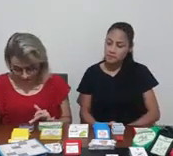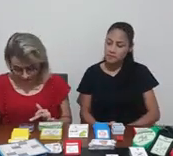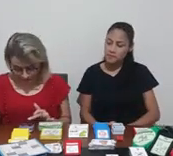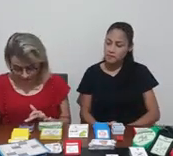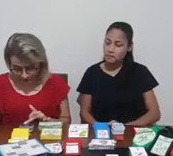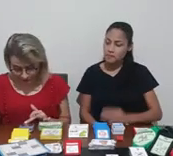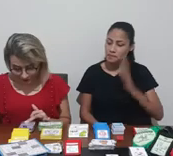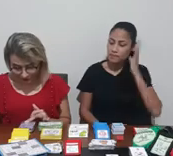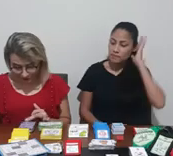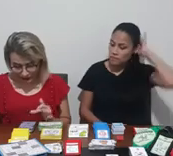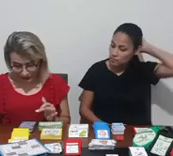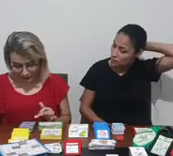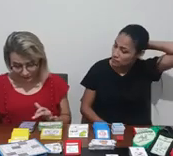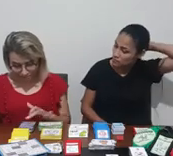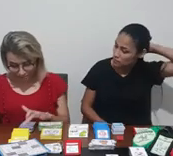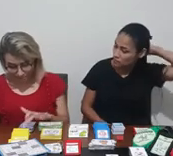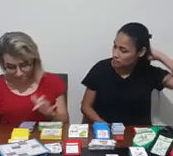lá.